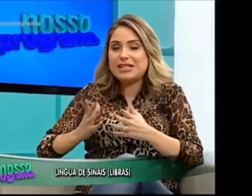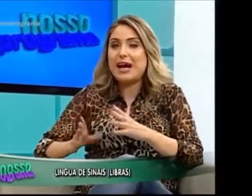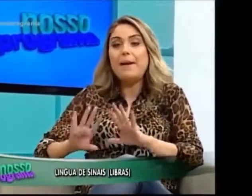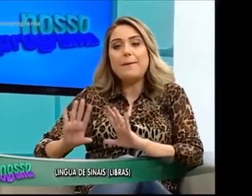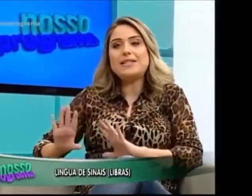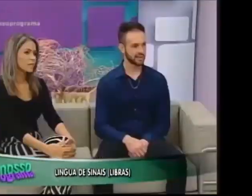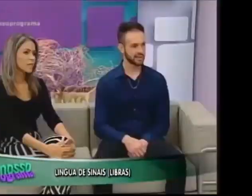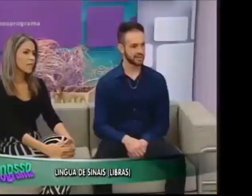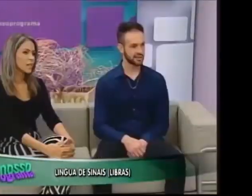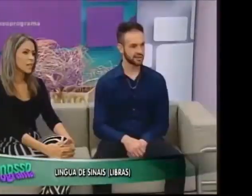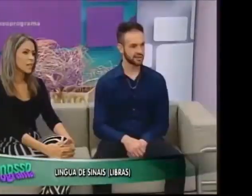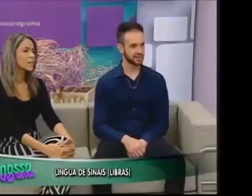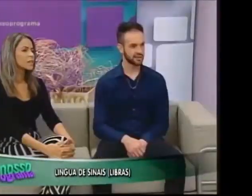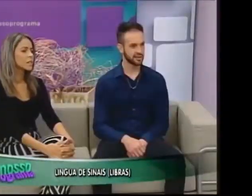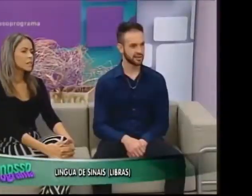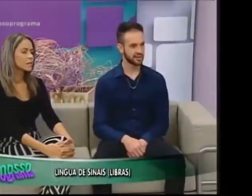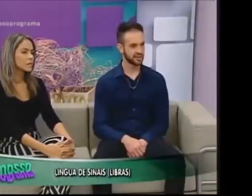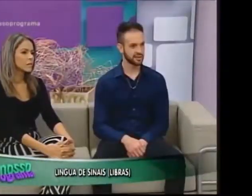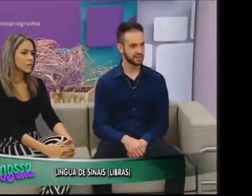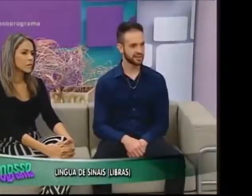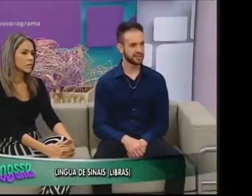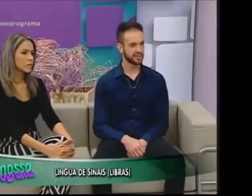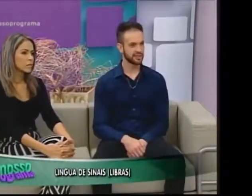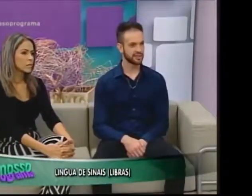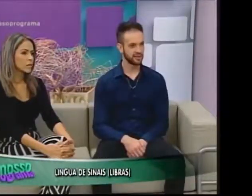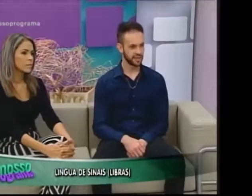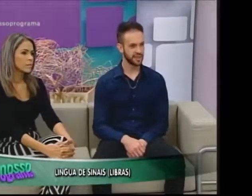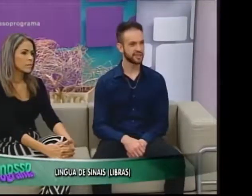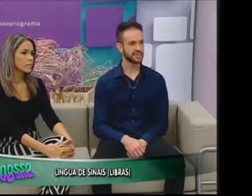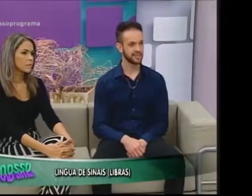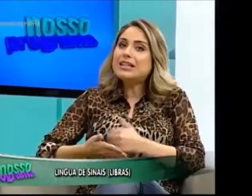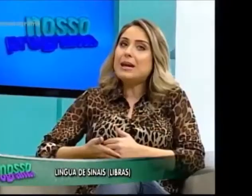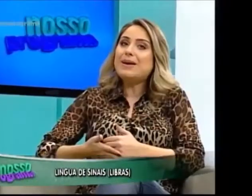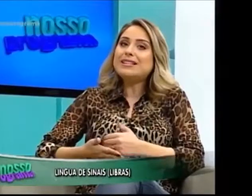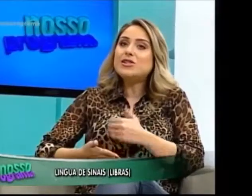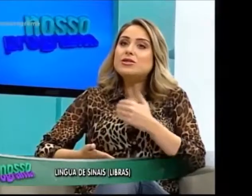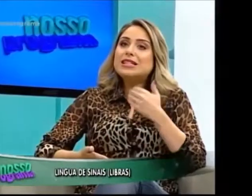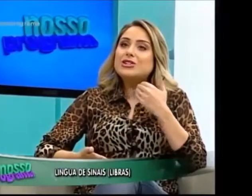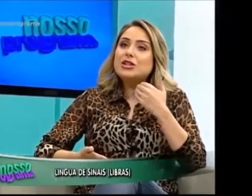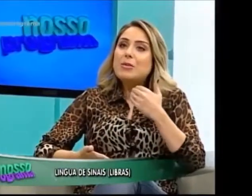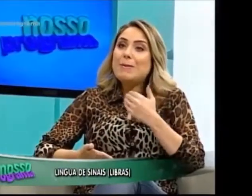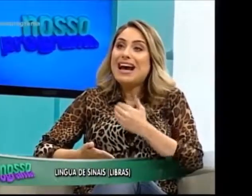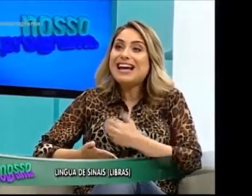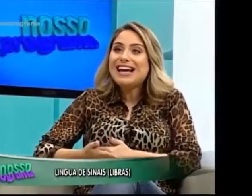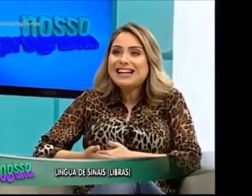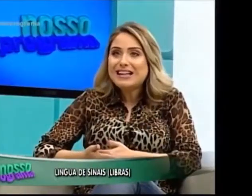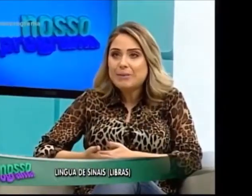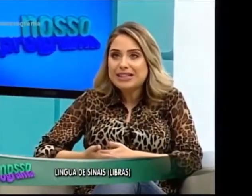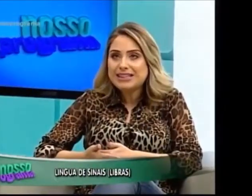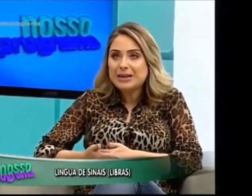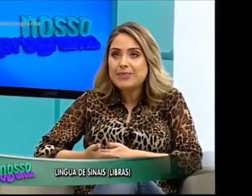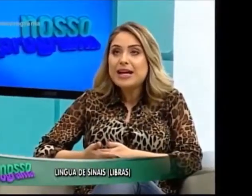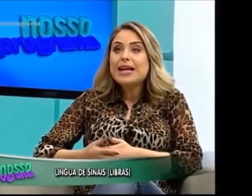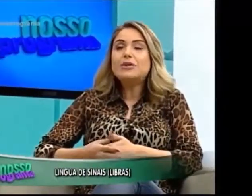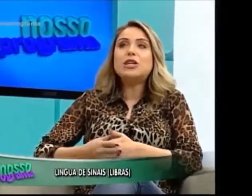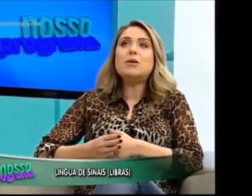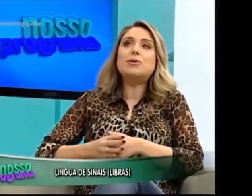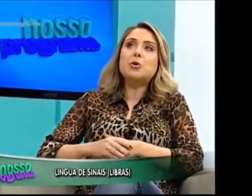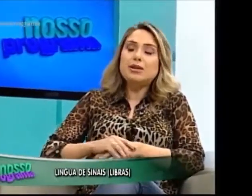expressar, mas eu entendo quase tudo. E eu percebo que, eu não sei porquê, parece que a sociedade tem uma barreira em aprender. Eu tenho uma preocupação